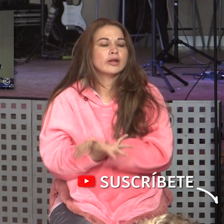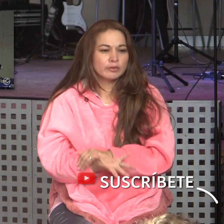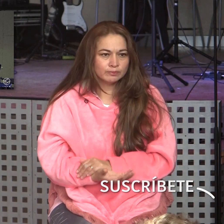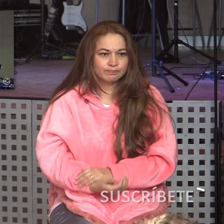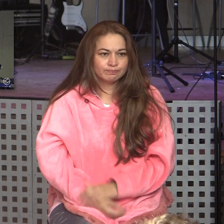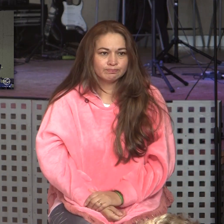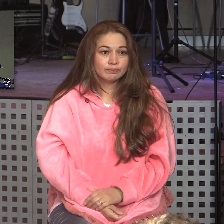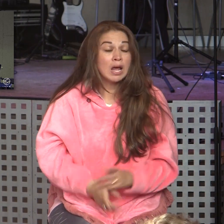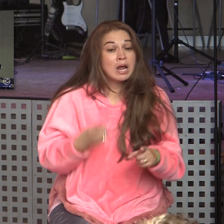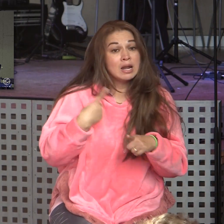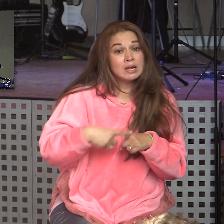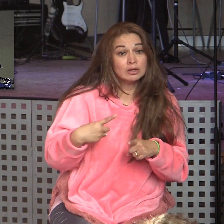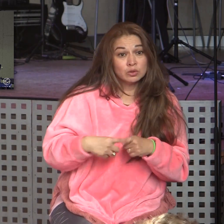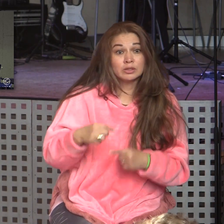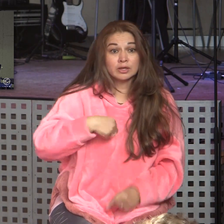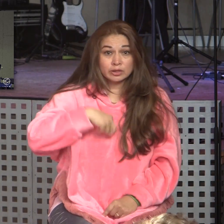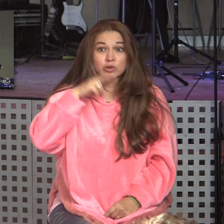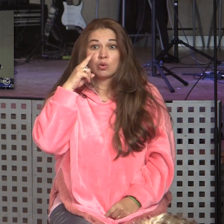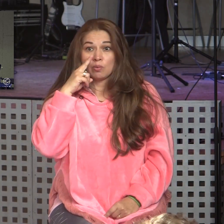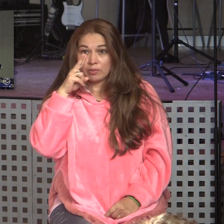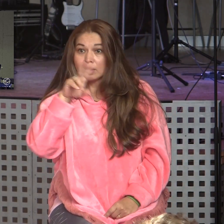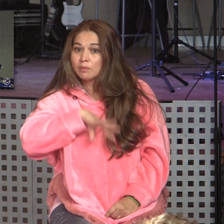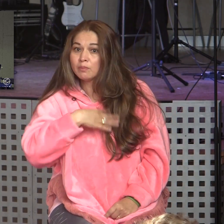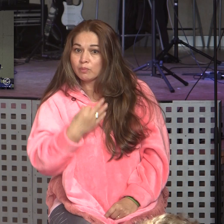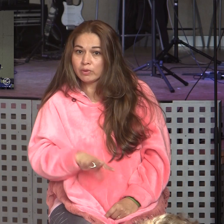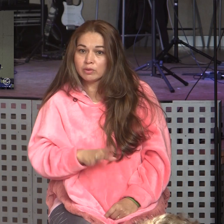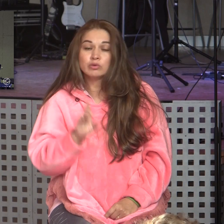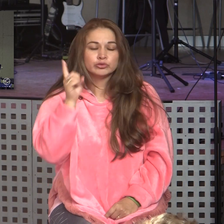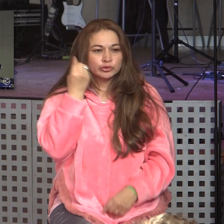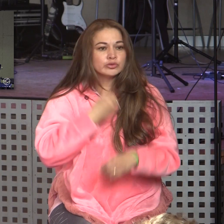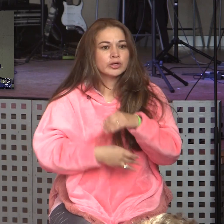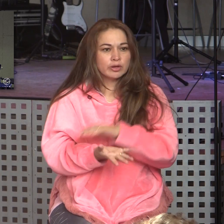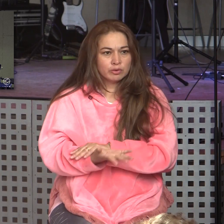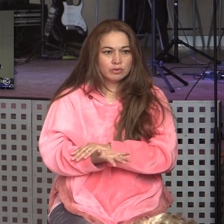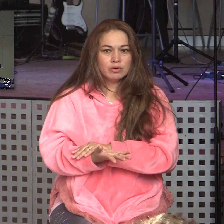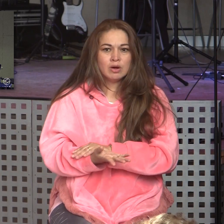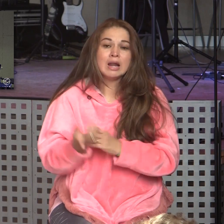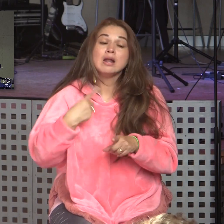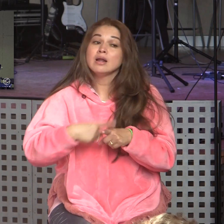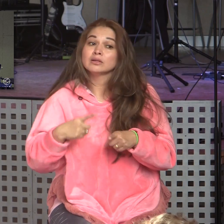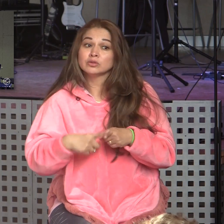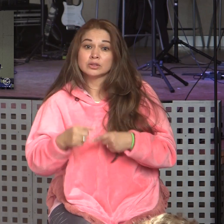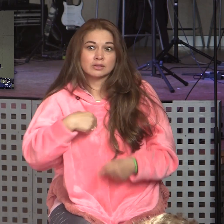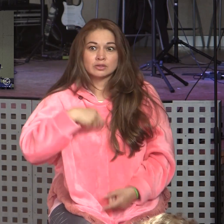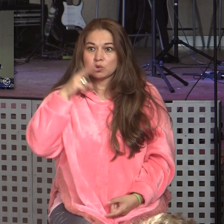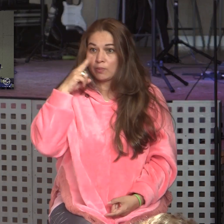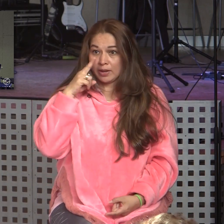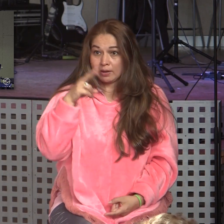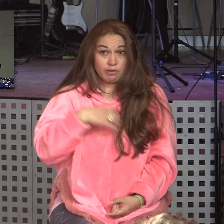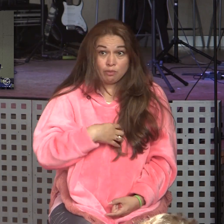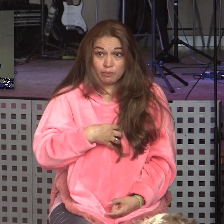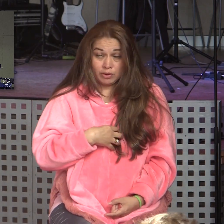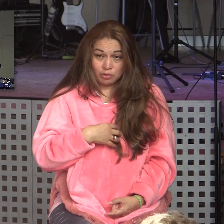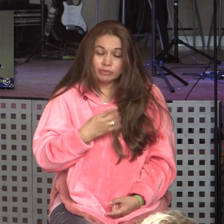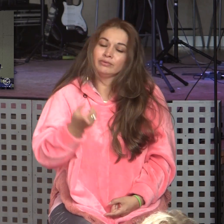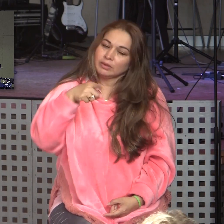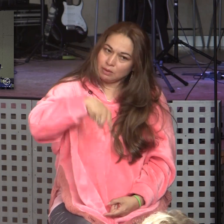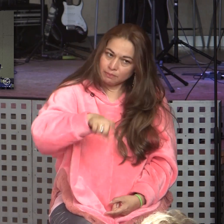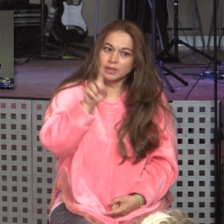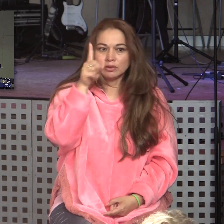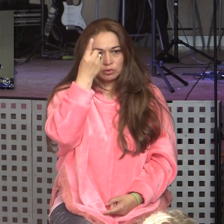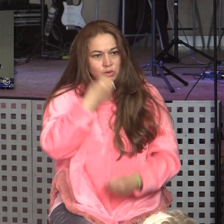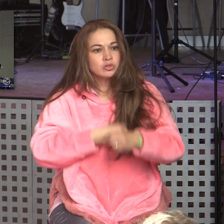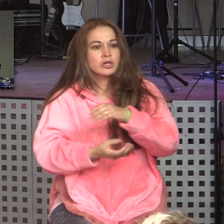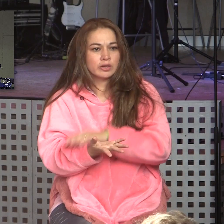visibles e invisibles, sean tronos, poderes, principados